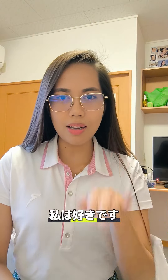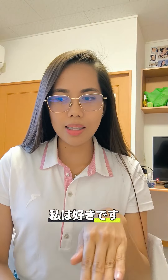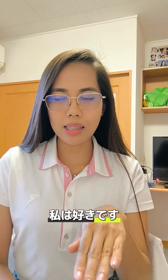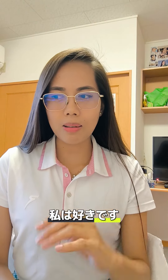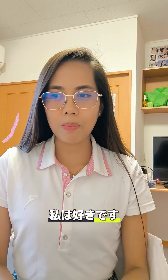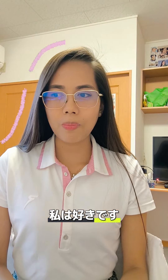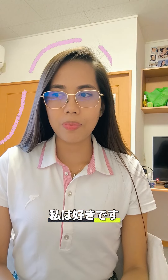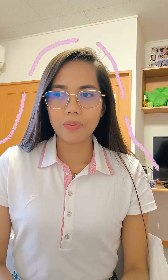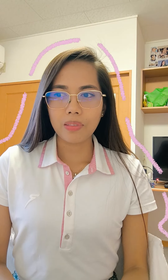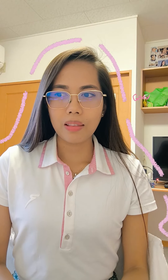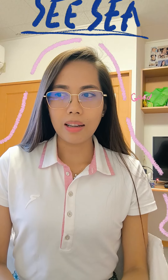desu.